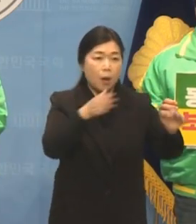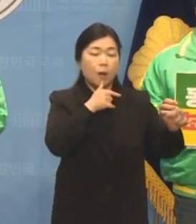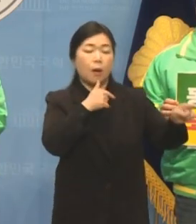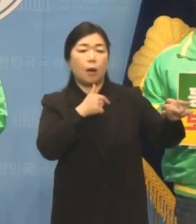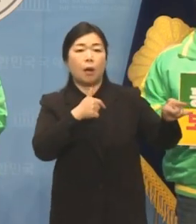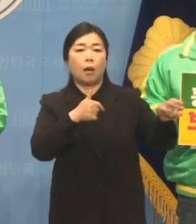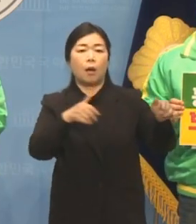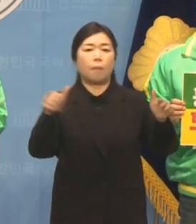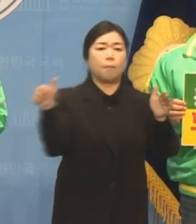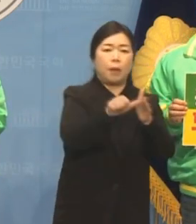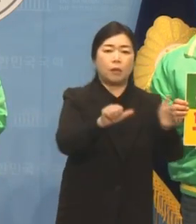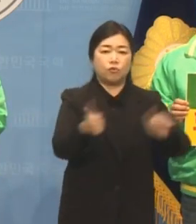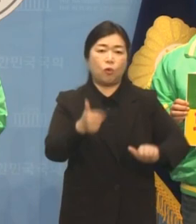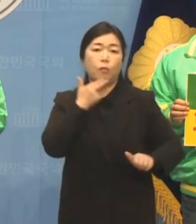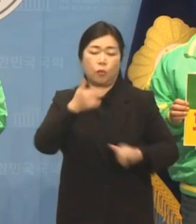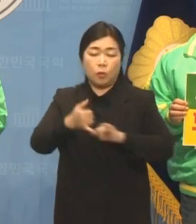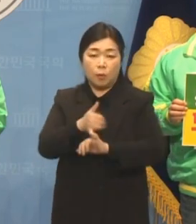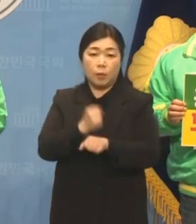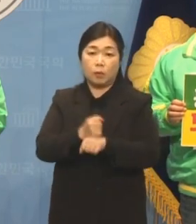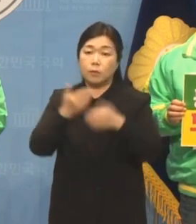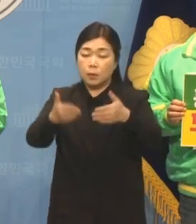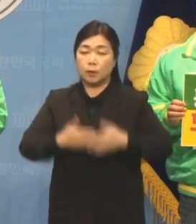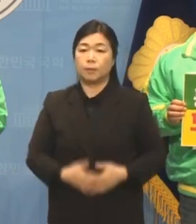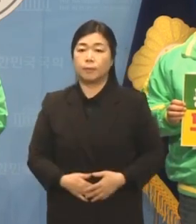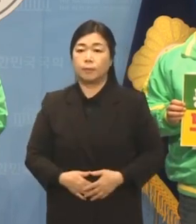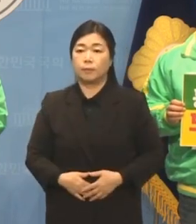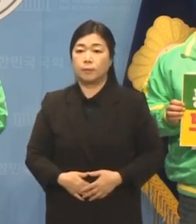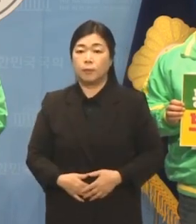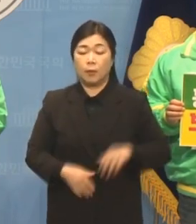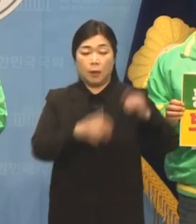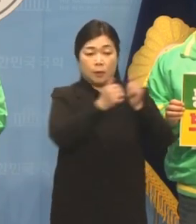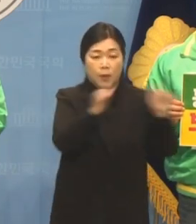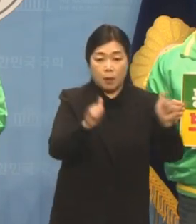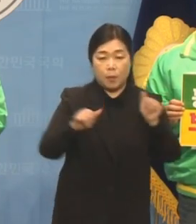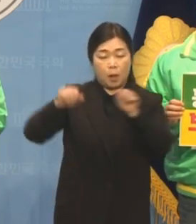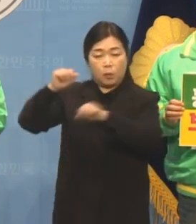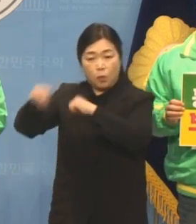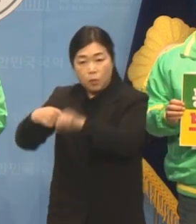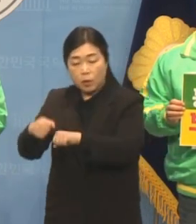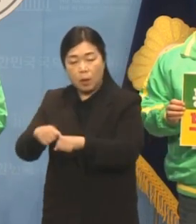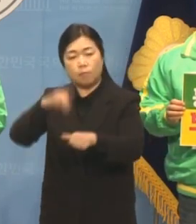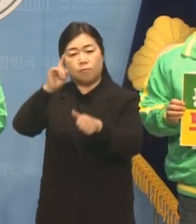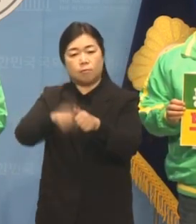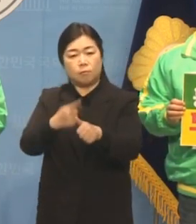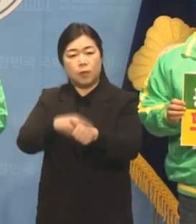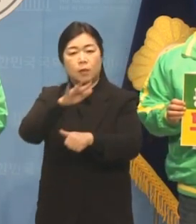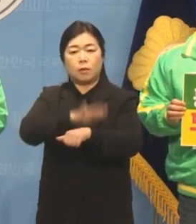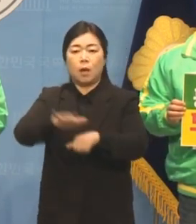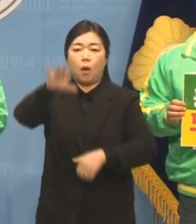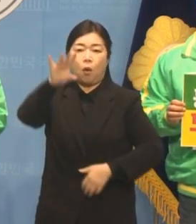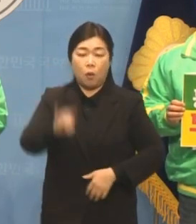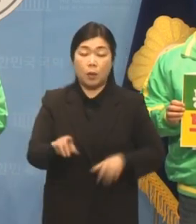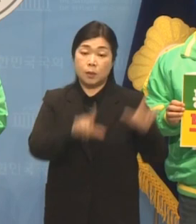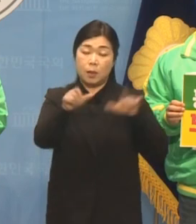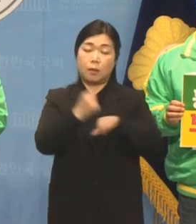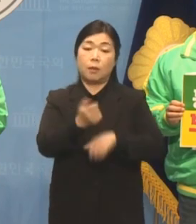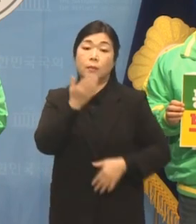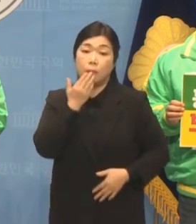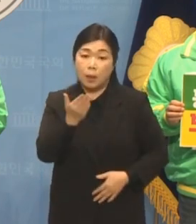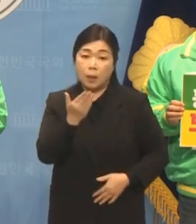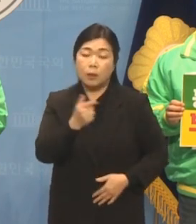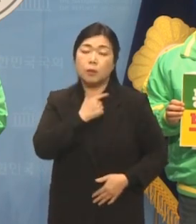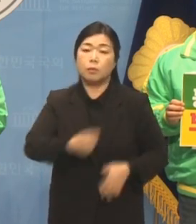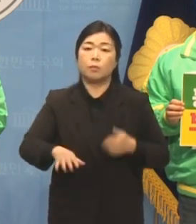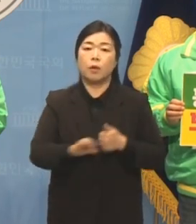본질적으로 야생동물과 인간이 평화롭게 공존할 수 있으려면 야생동물의 서식지 확보 및 회복과 재자연화를